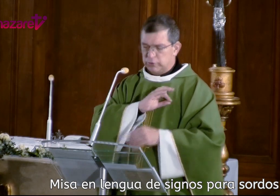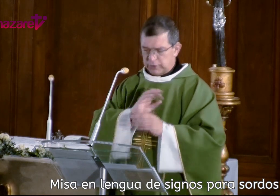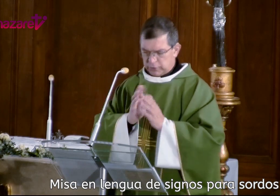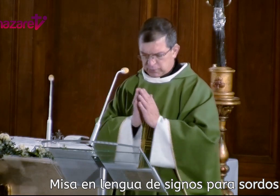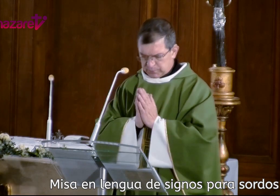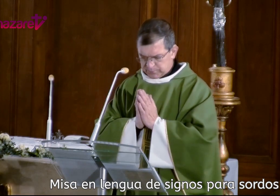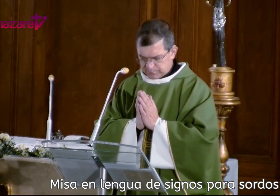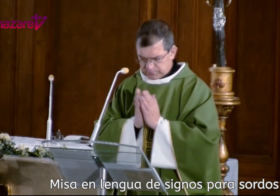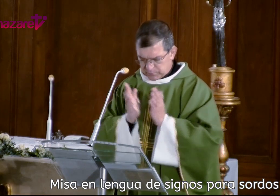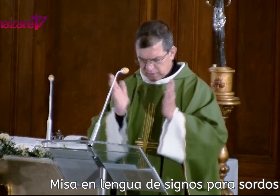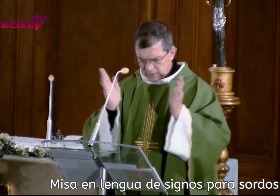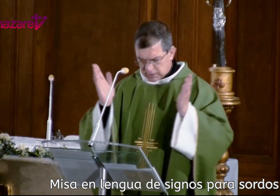Señor.